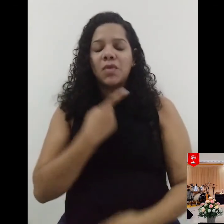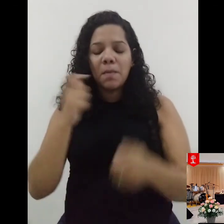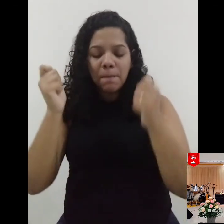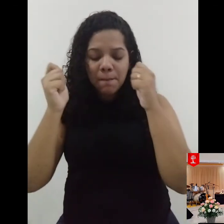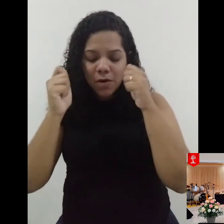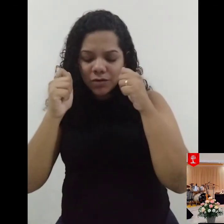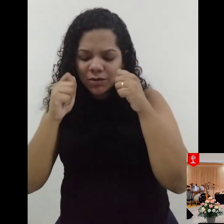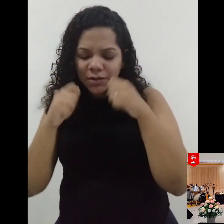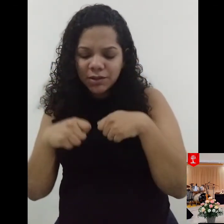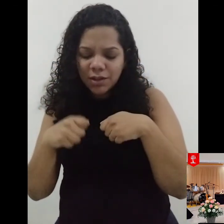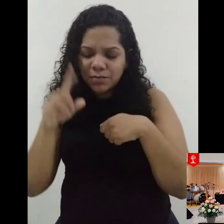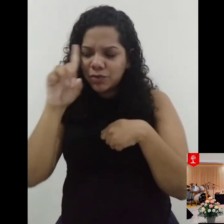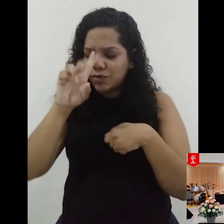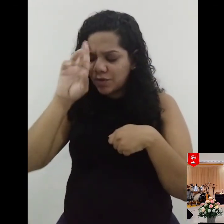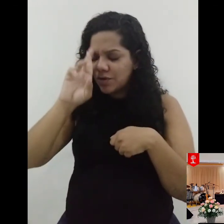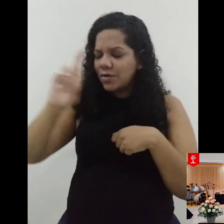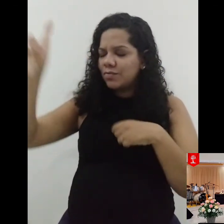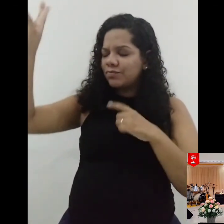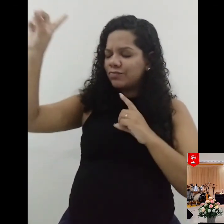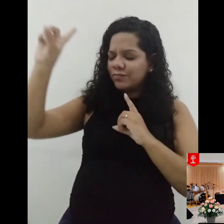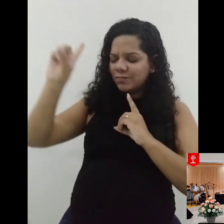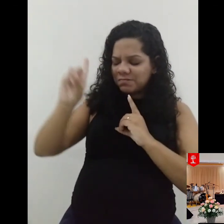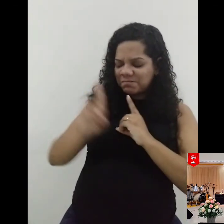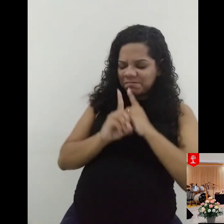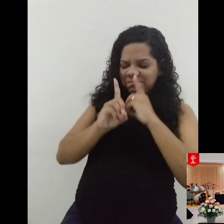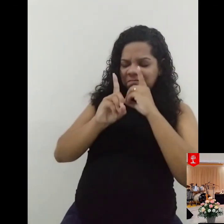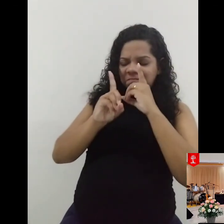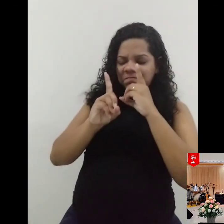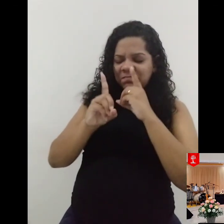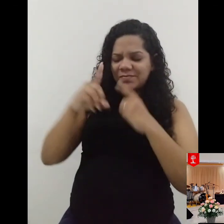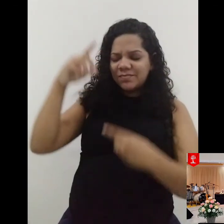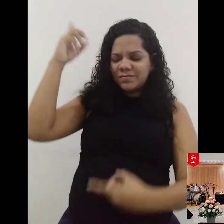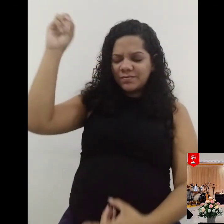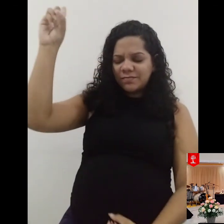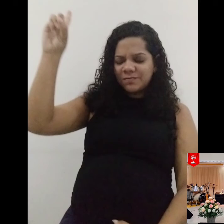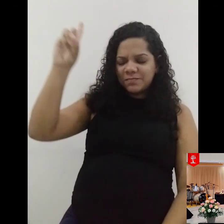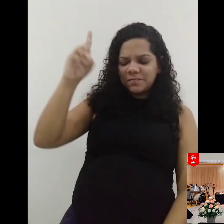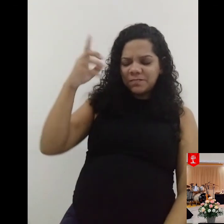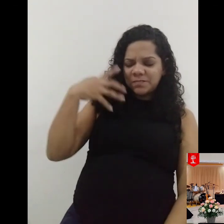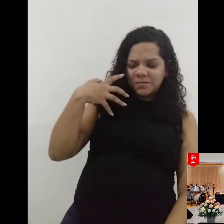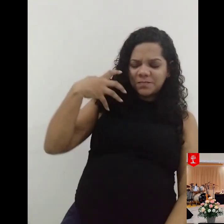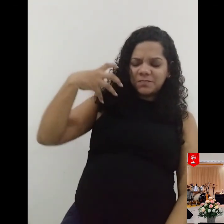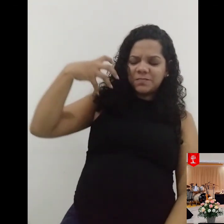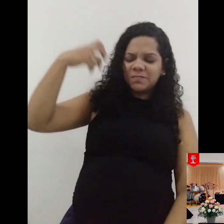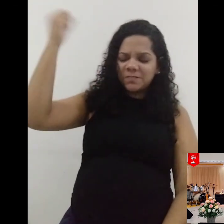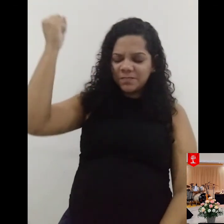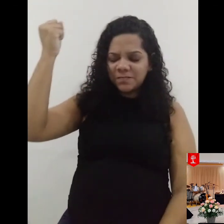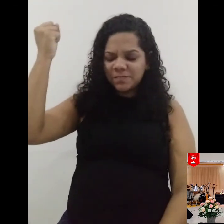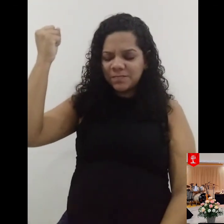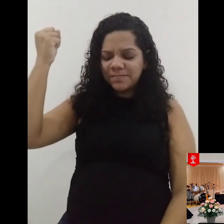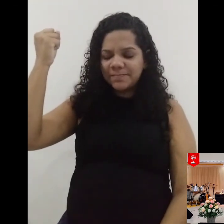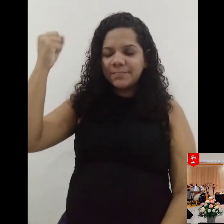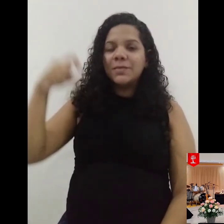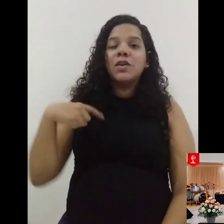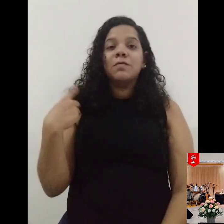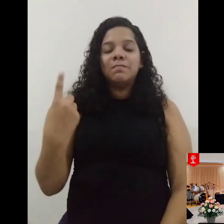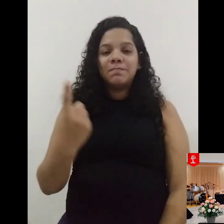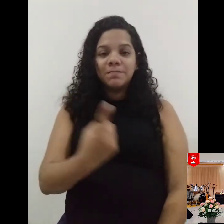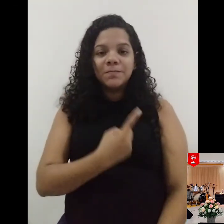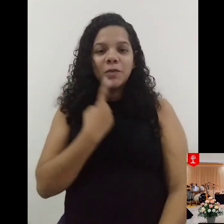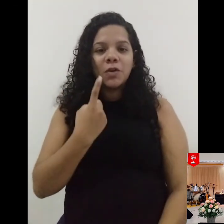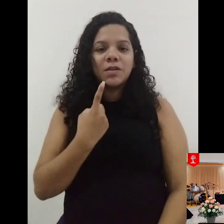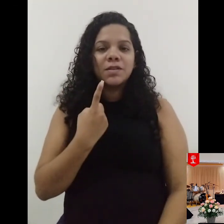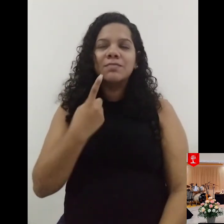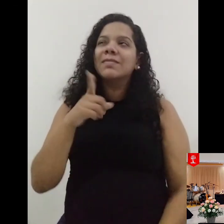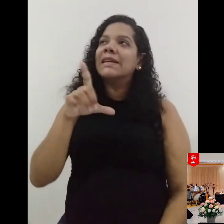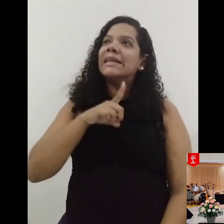nossas vidas para a glória e para a honra do Teu nome. Senhor, nós queremos também, nesse momento, clamar